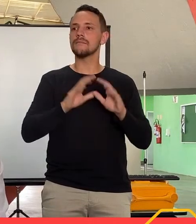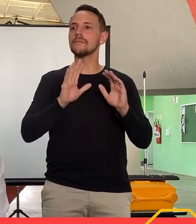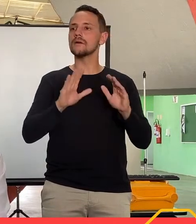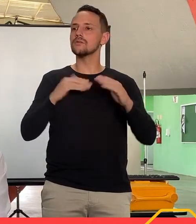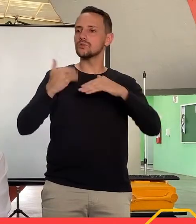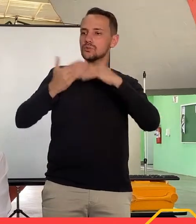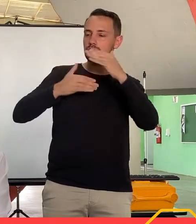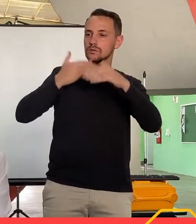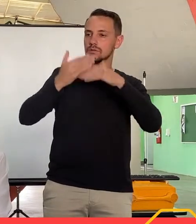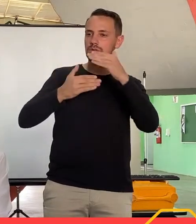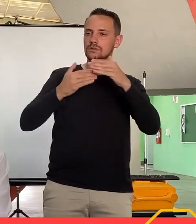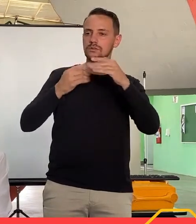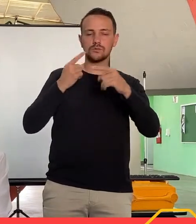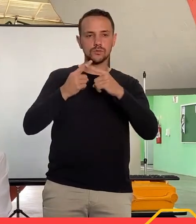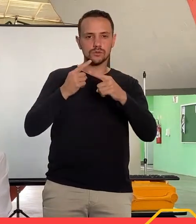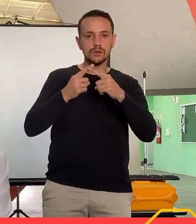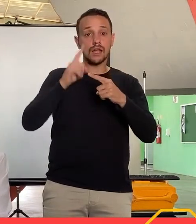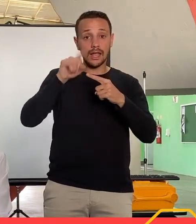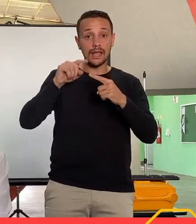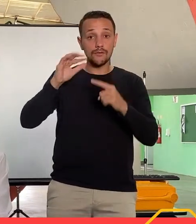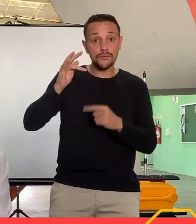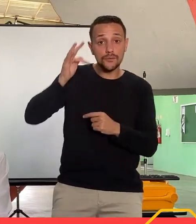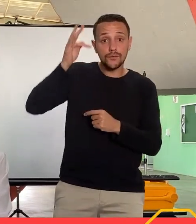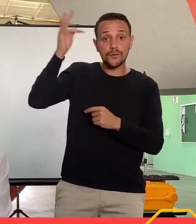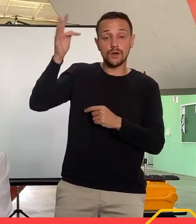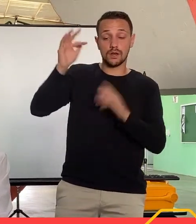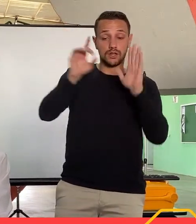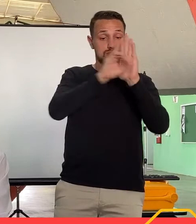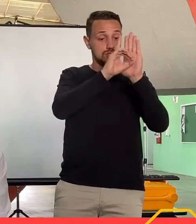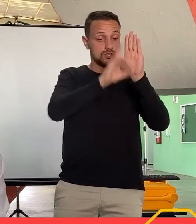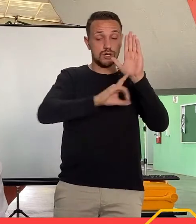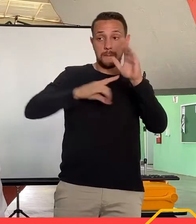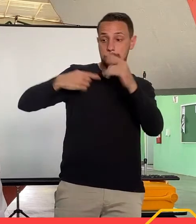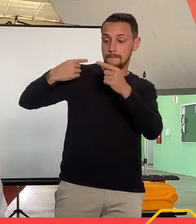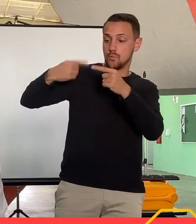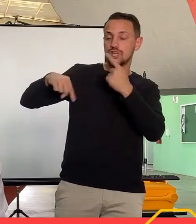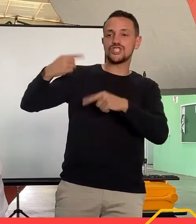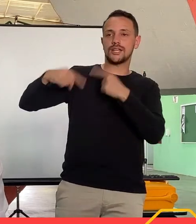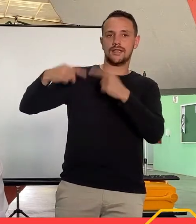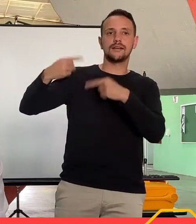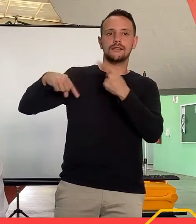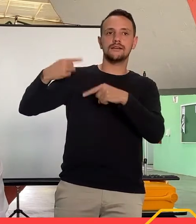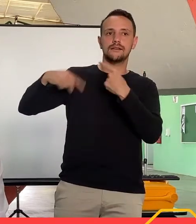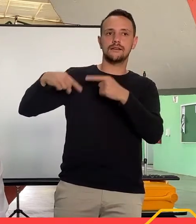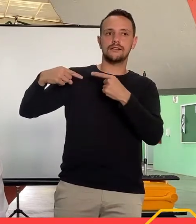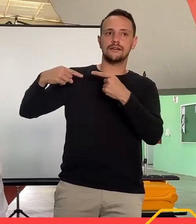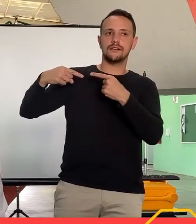Isso evoluiu depois porque a gente chama de direitos políticos, que é uma etapa posterior.